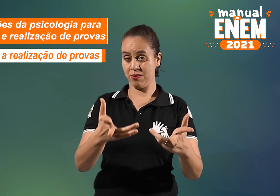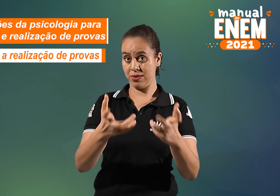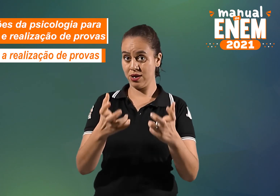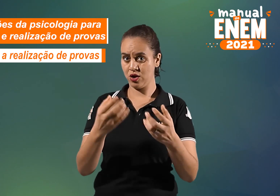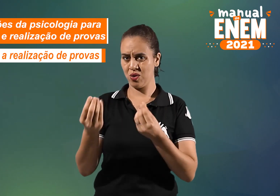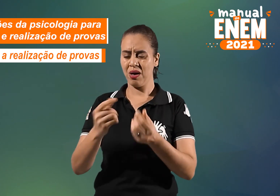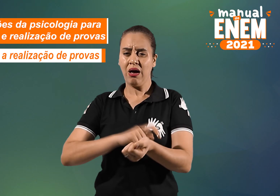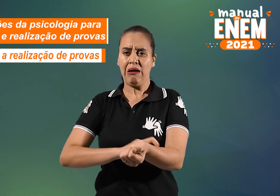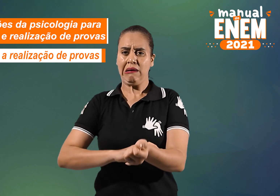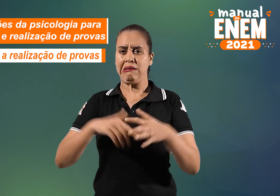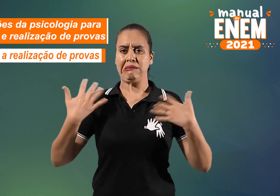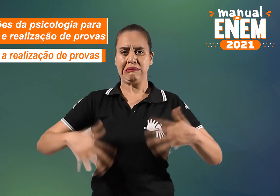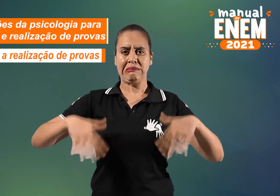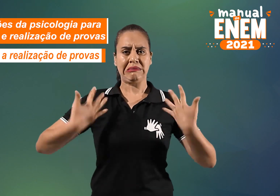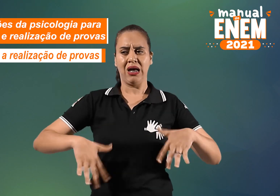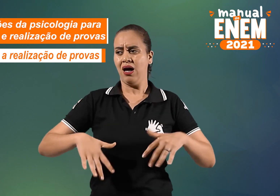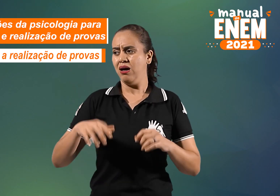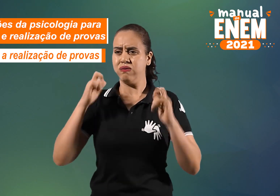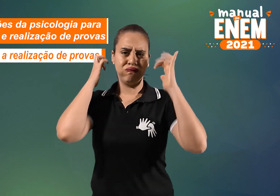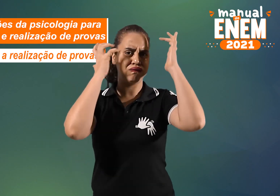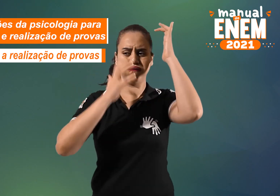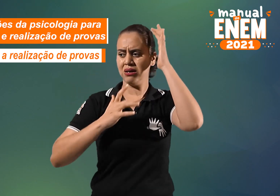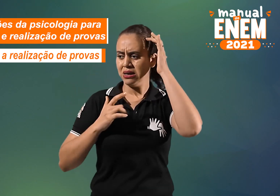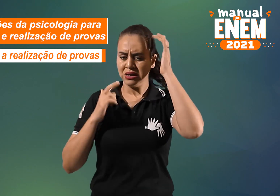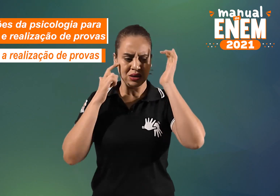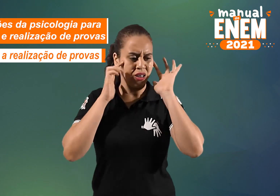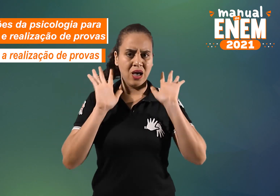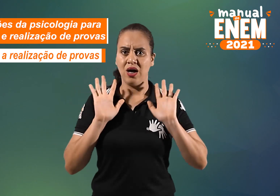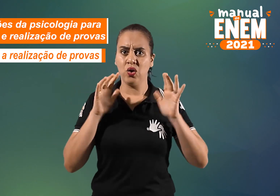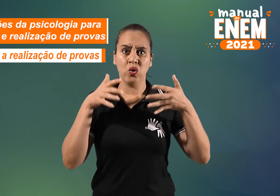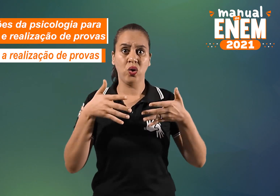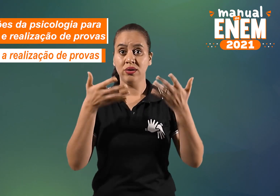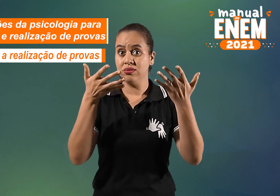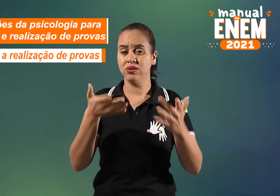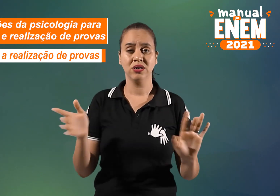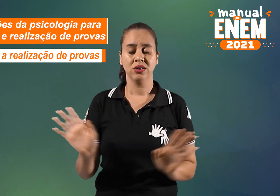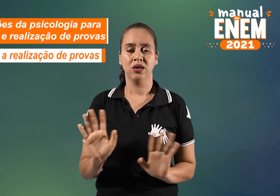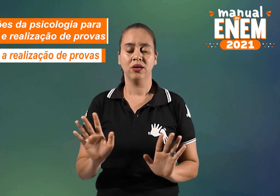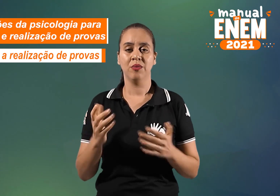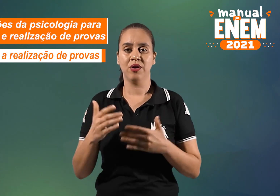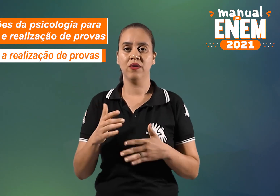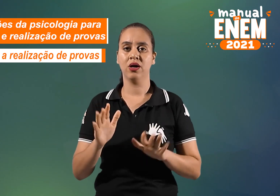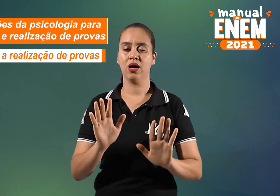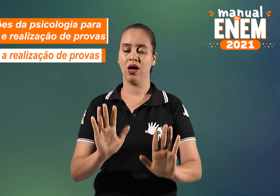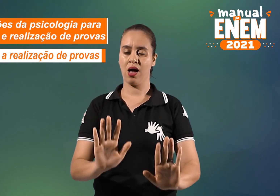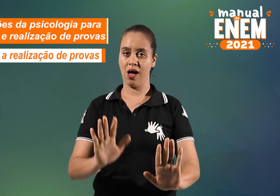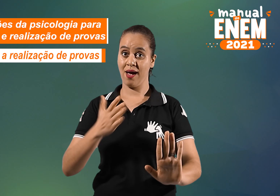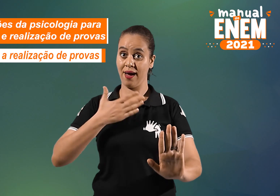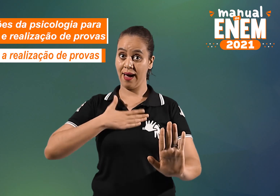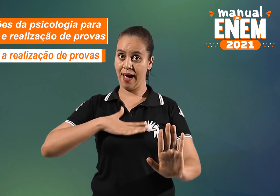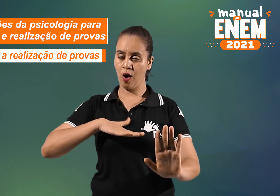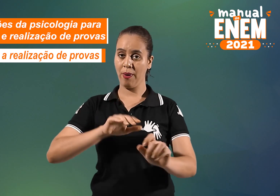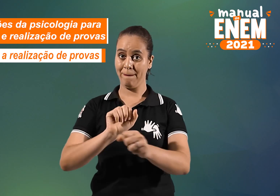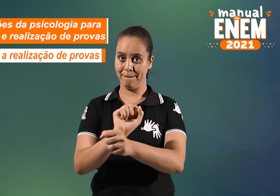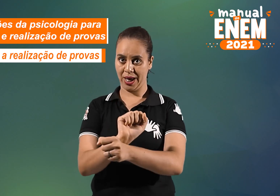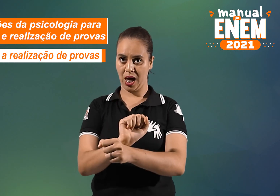Se você perceber que está nervoso, ansioso e não consegue se concentrar para realizar a prova, simplesmente